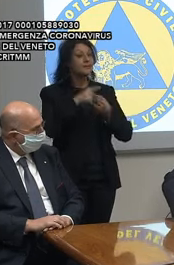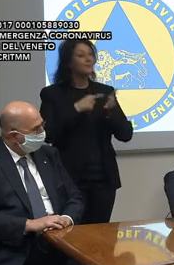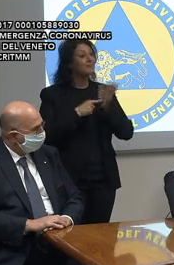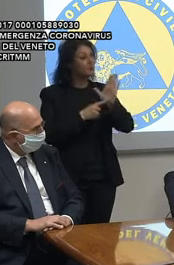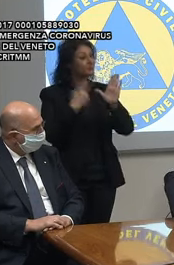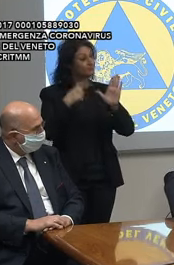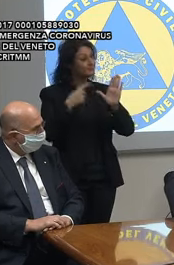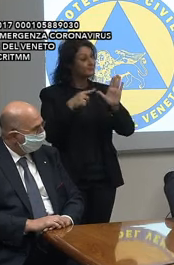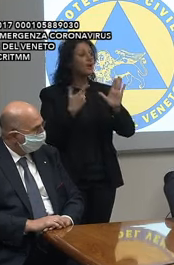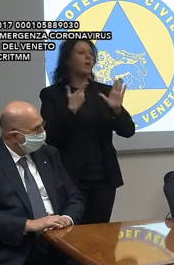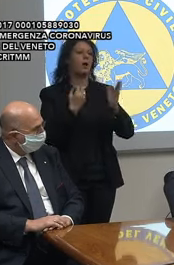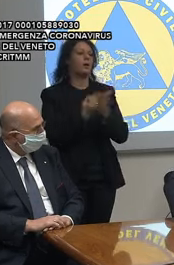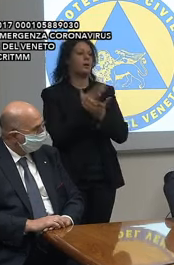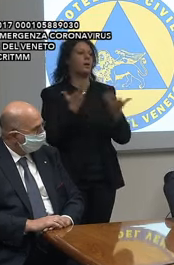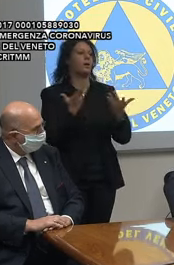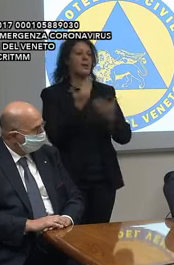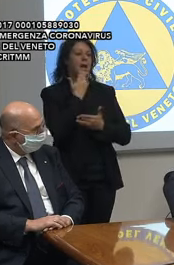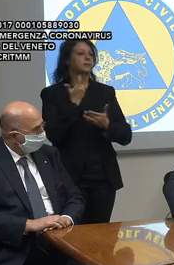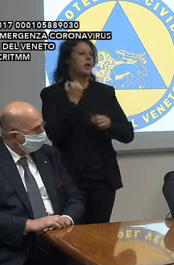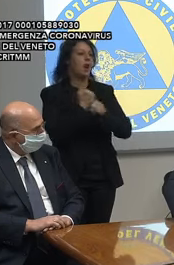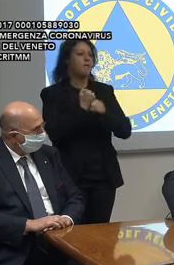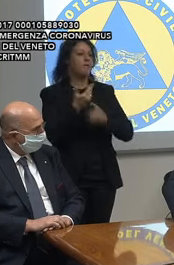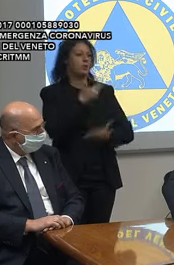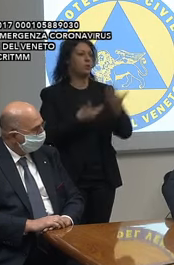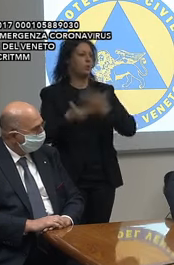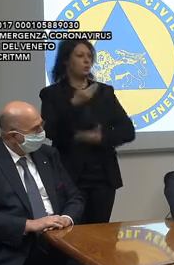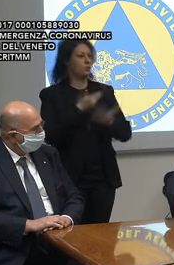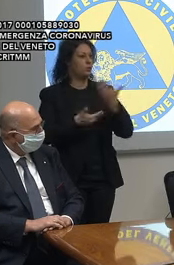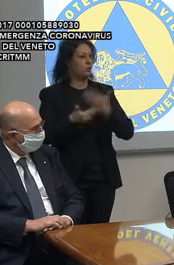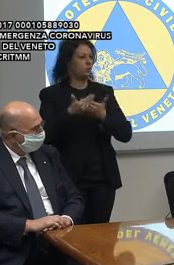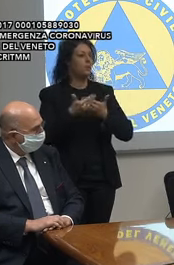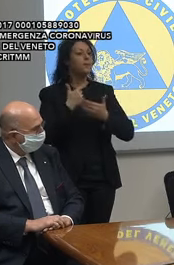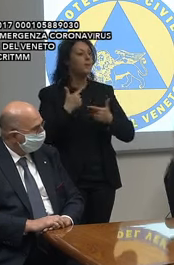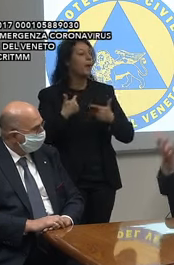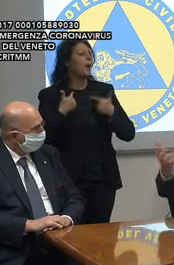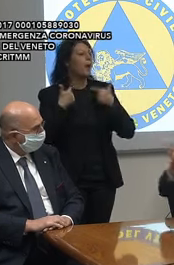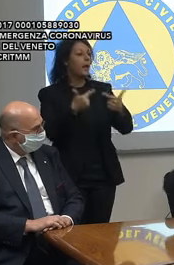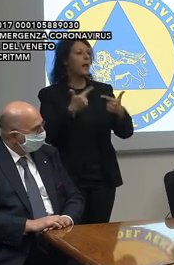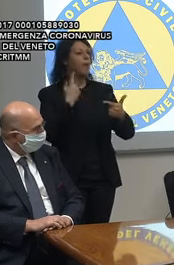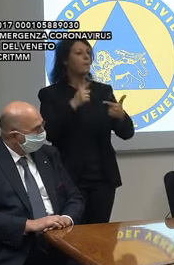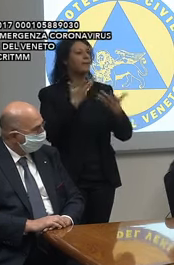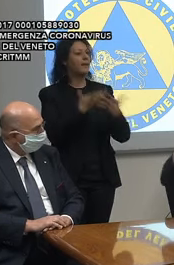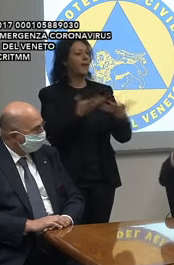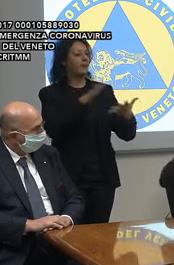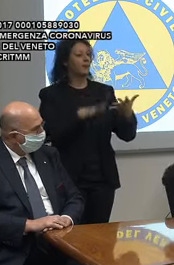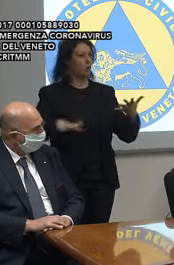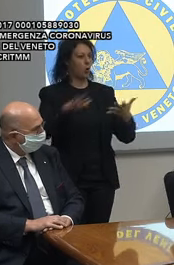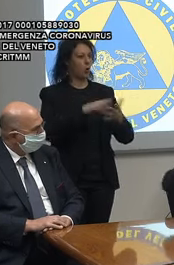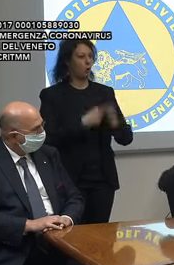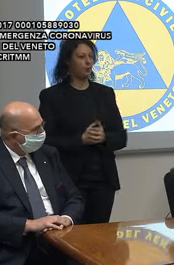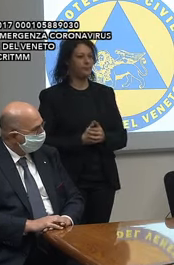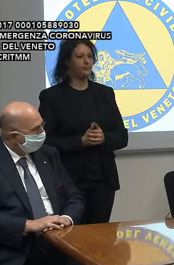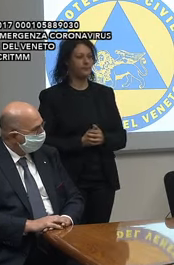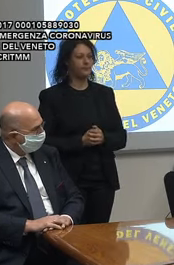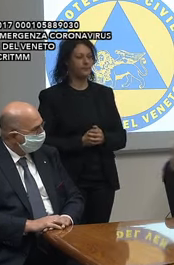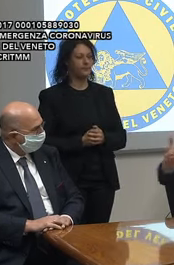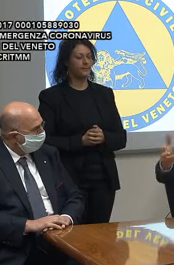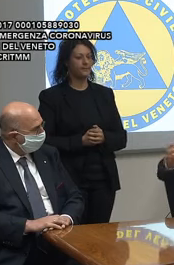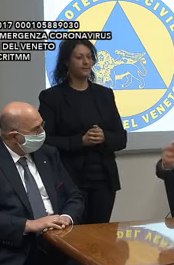è un regalo per il territorio. Sapete, bisogna anche progettare. Io poi capisco, c'è qualcuno che mi scrive che fra 20 anni,